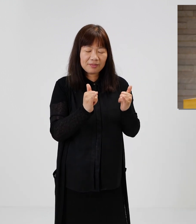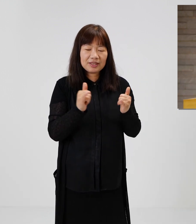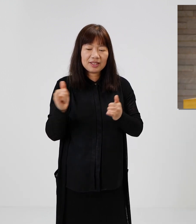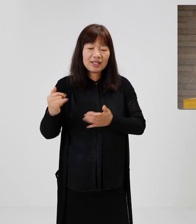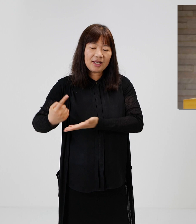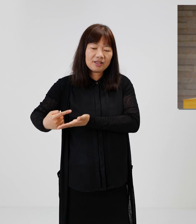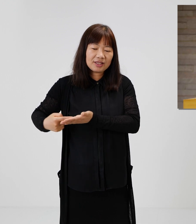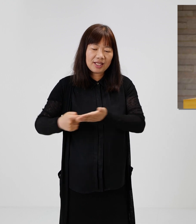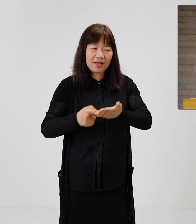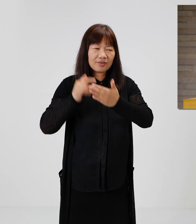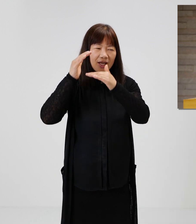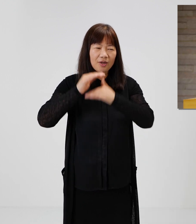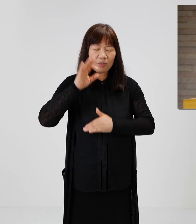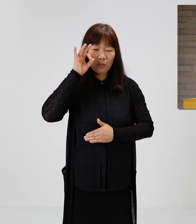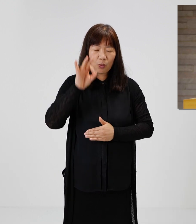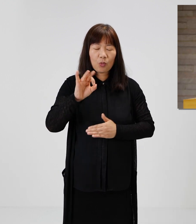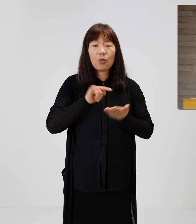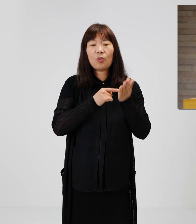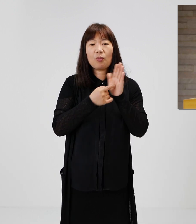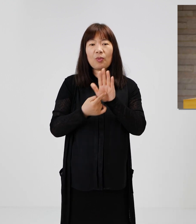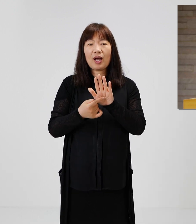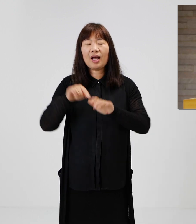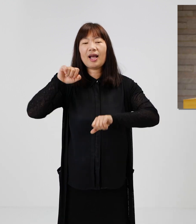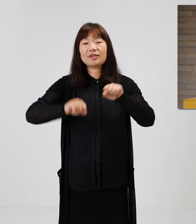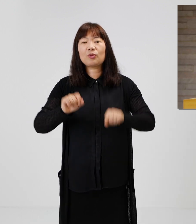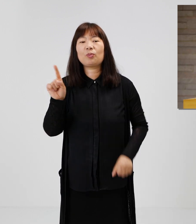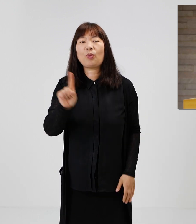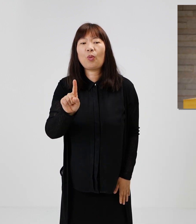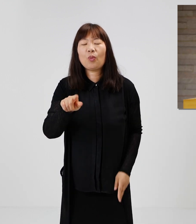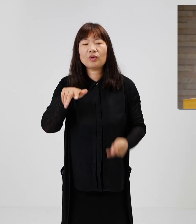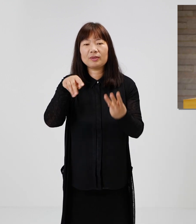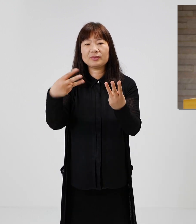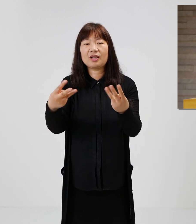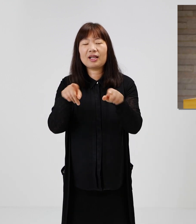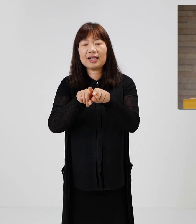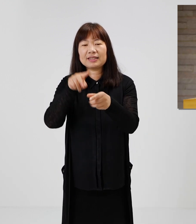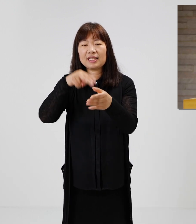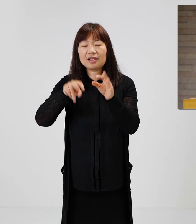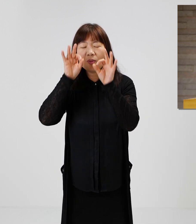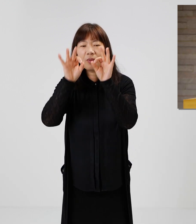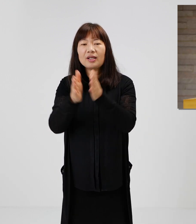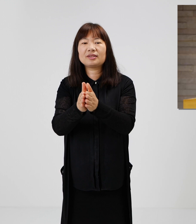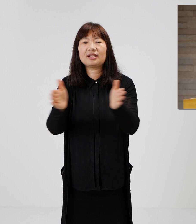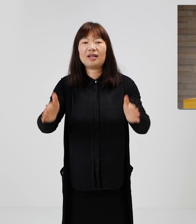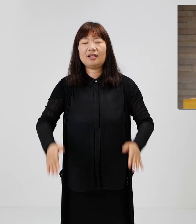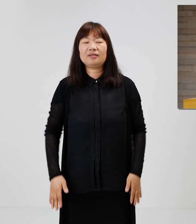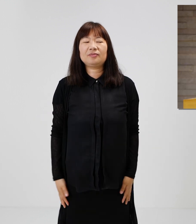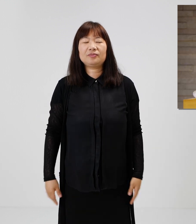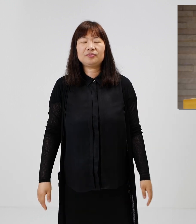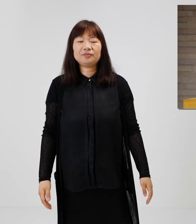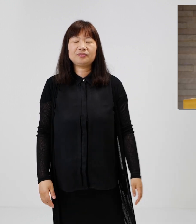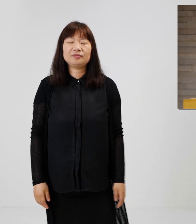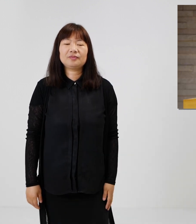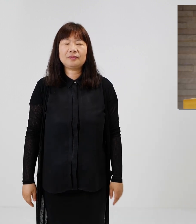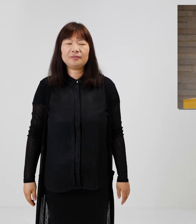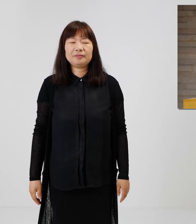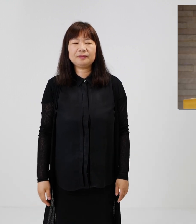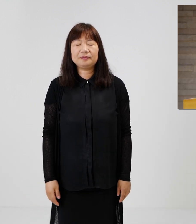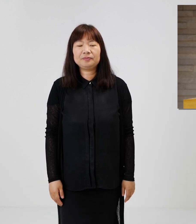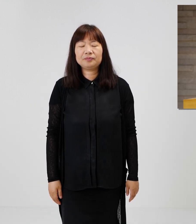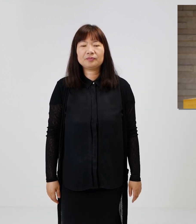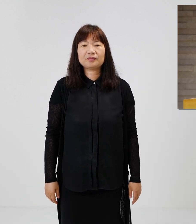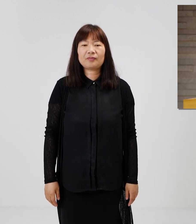듣고 이제 이런 반응을 꺼냅니다. 3절 같이 한번 읽읍시다. 전체가